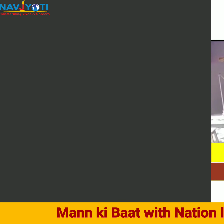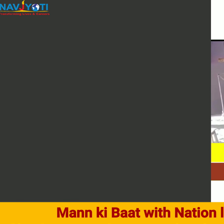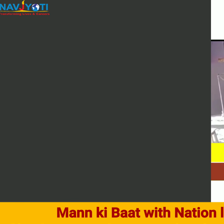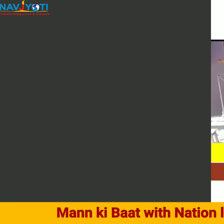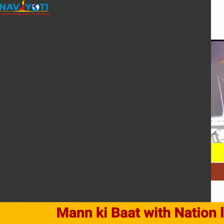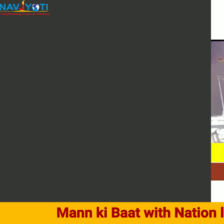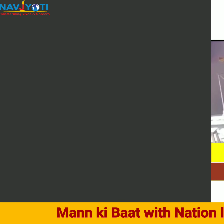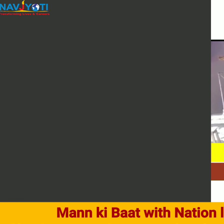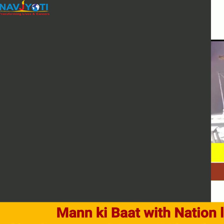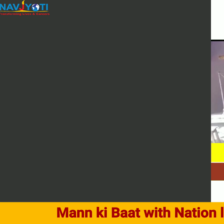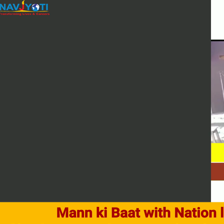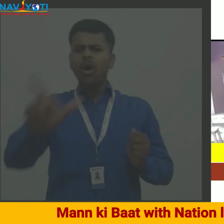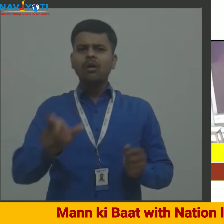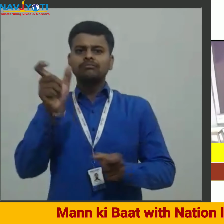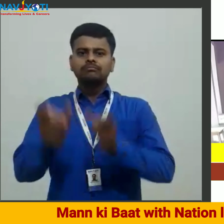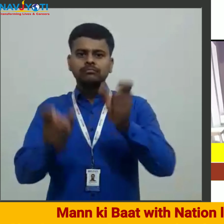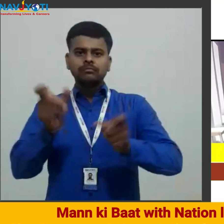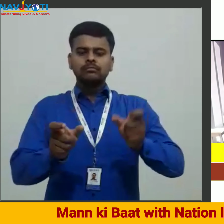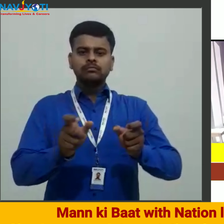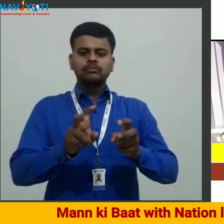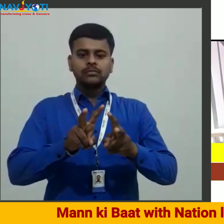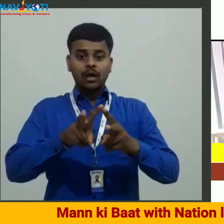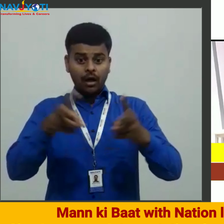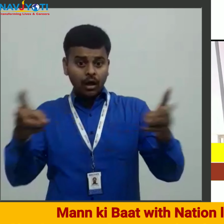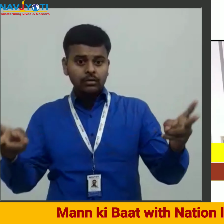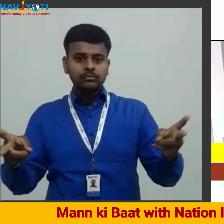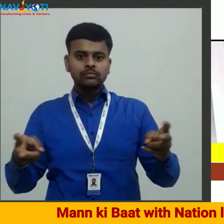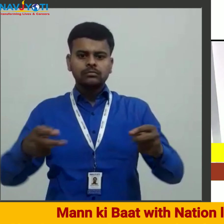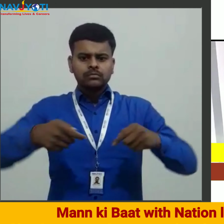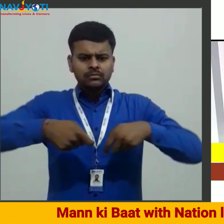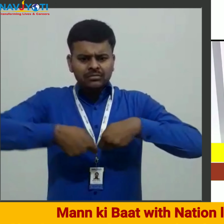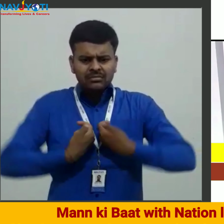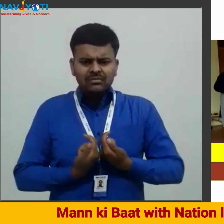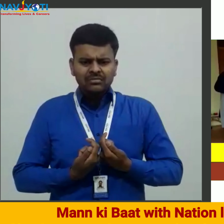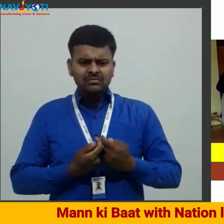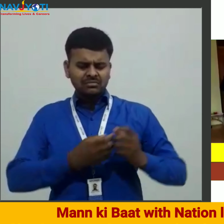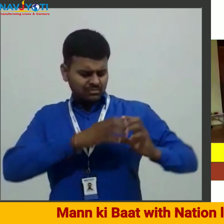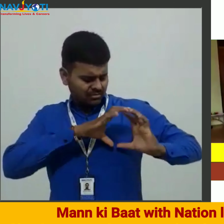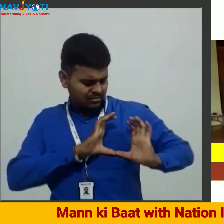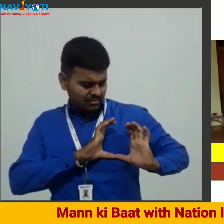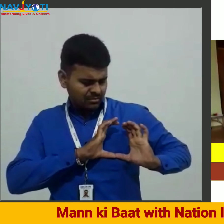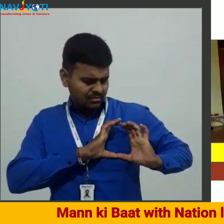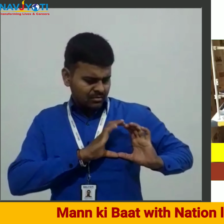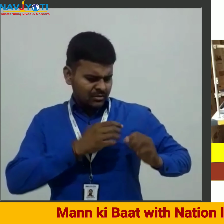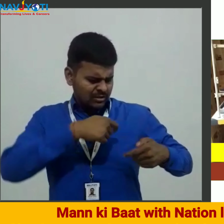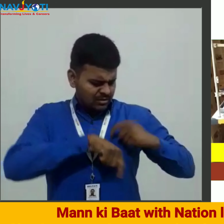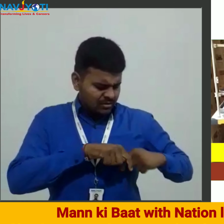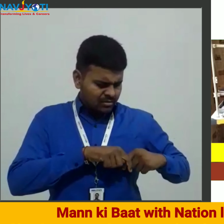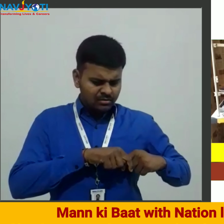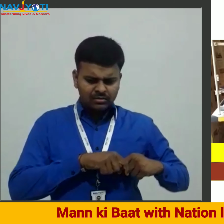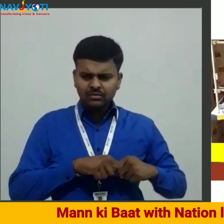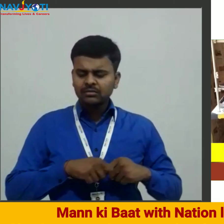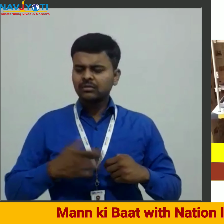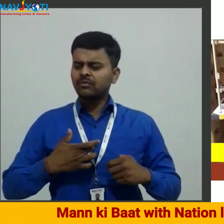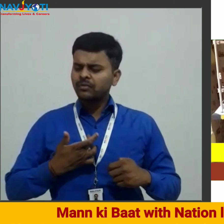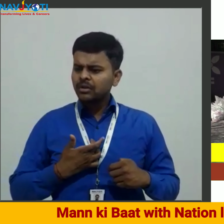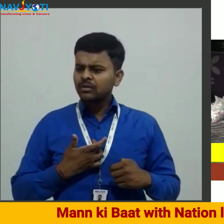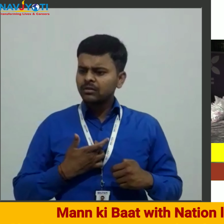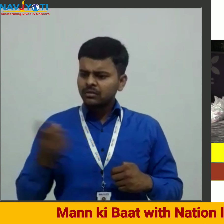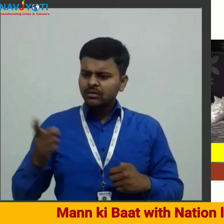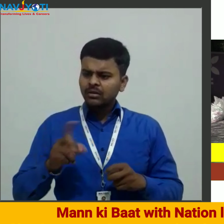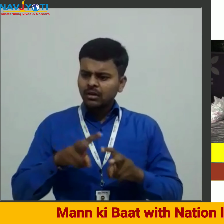रहे हैं, उसकी रंगाई पुताई कर रहे हैं। साथियों, दूसरों की मदद के लिए आपके